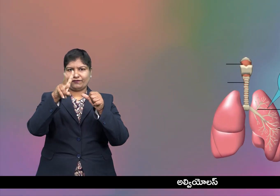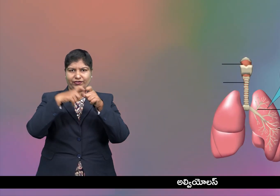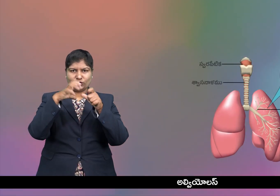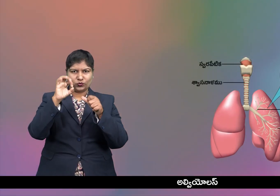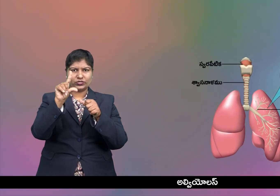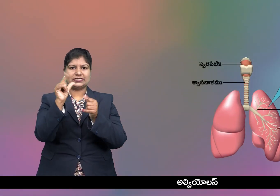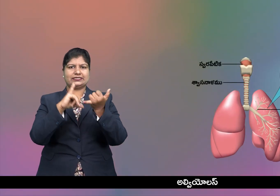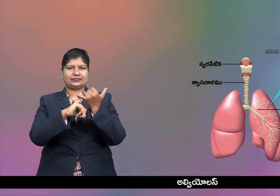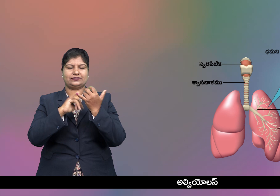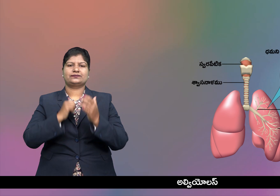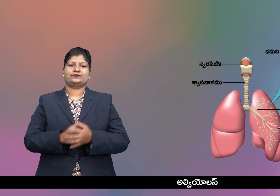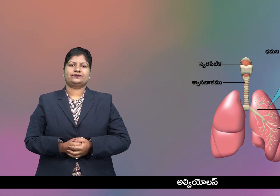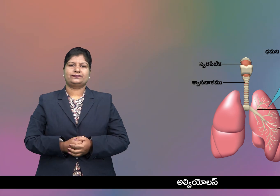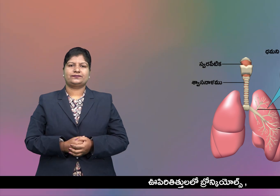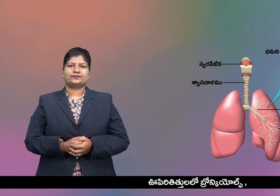అల్వియోలస్.